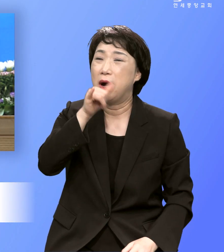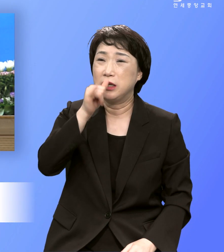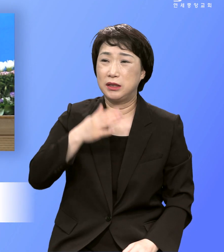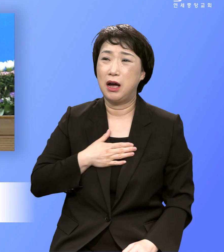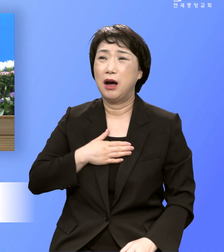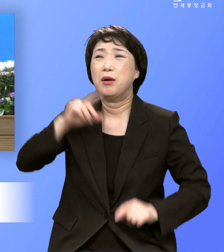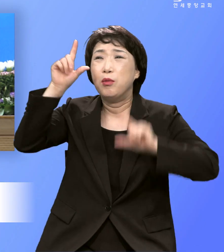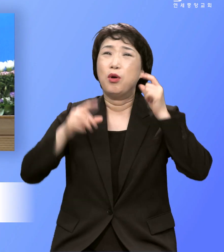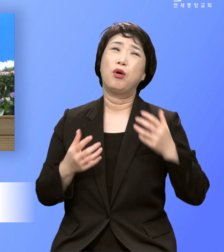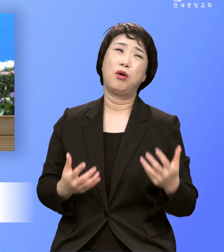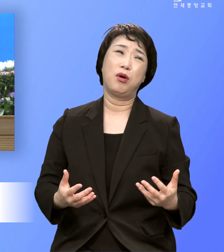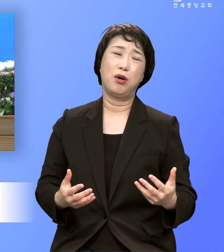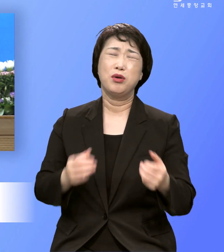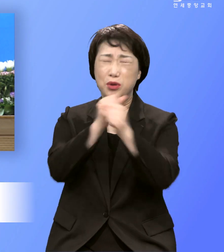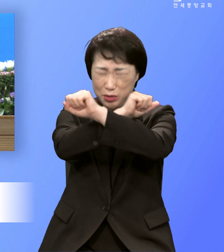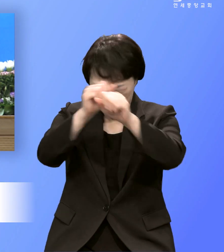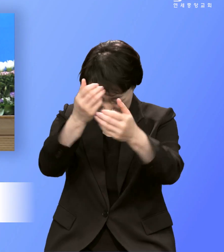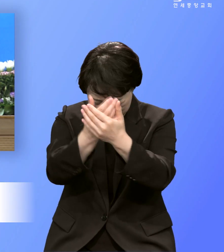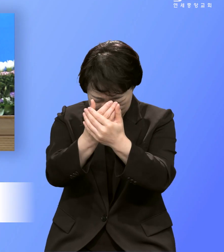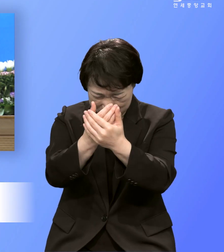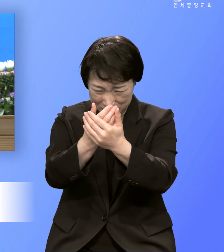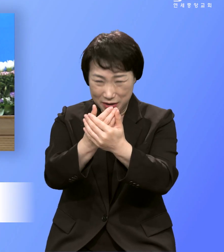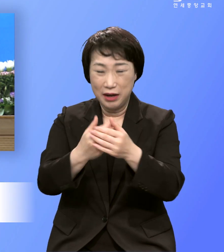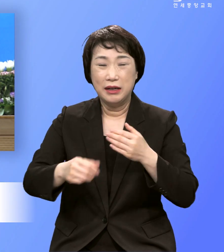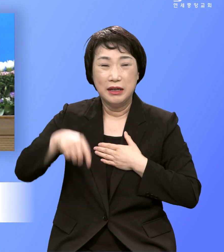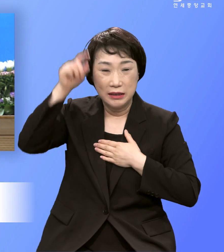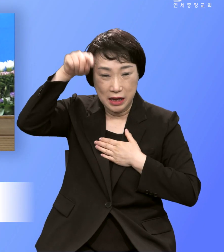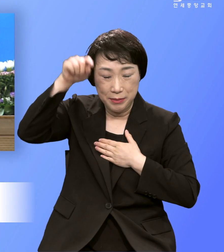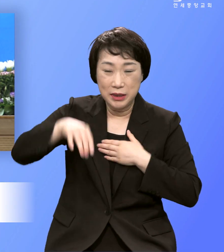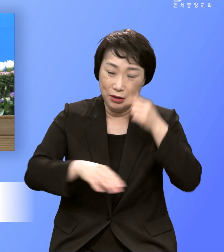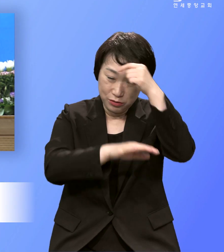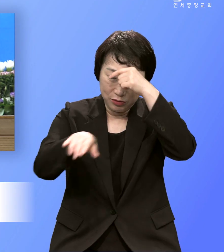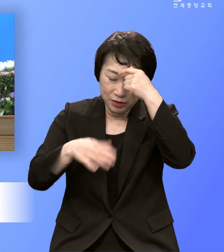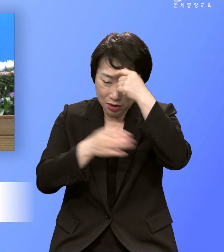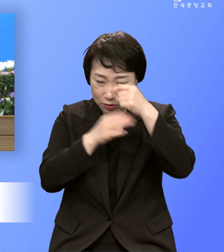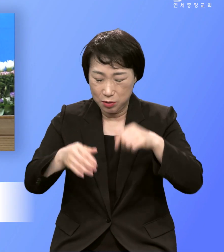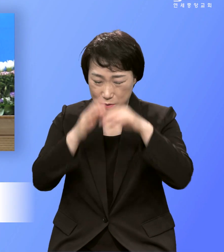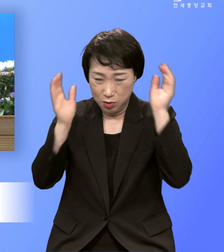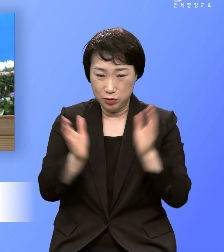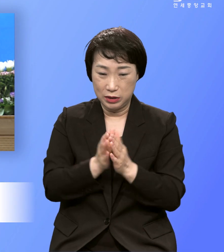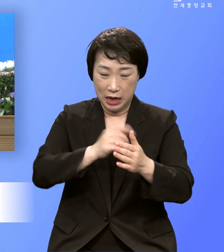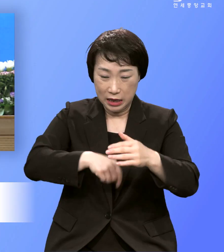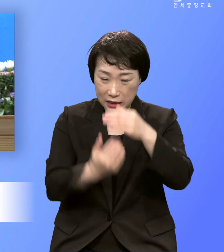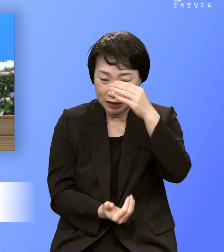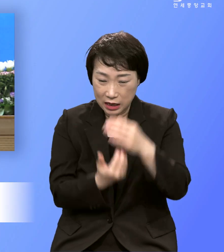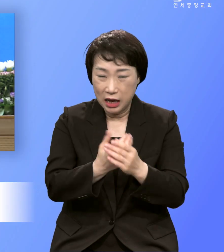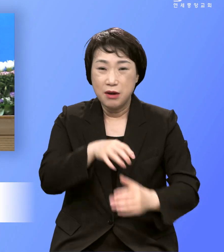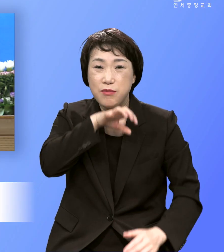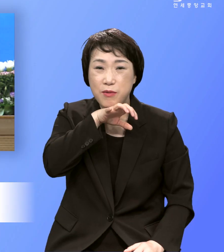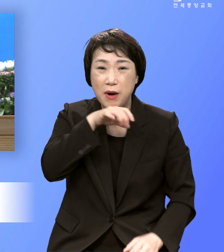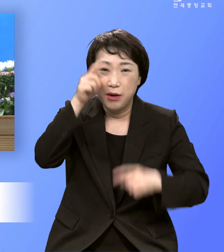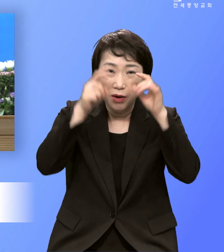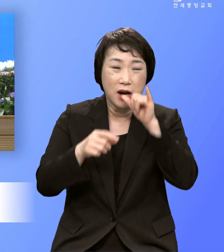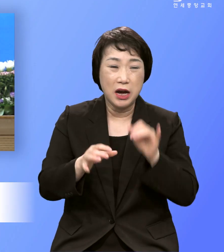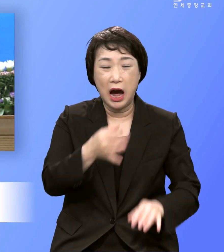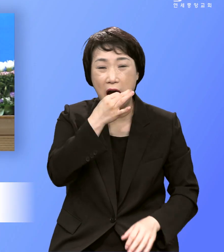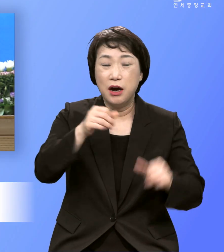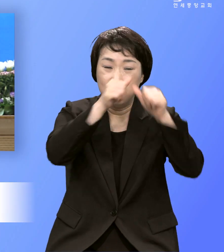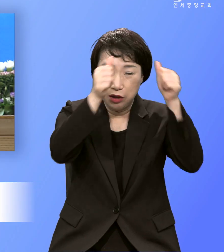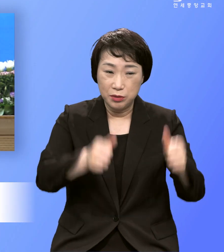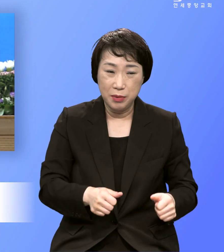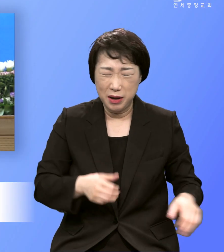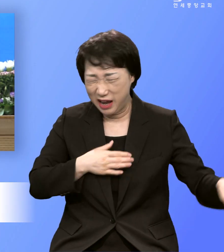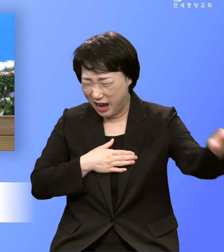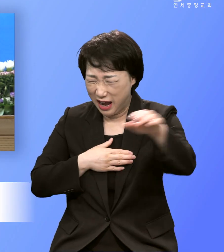모습 어찌합니까? 주님 용서하여 주시옵소서. 날마다 우리 성도들이 내 안에 일어나는 불만들, 불평들, 탐심들, 우상